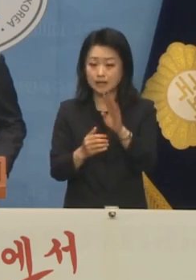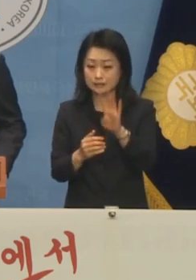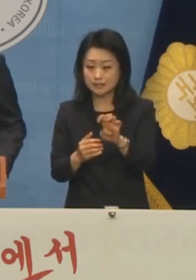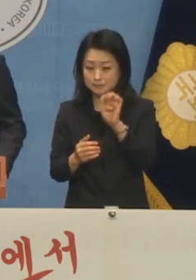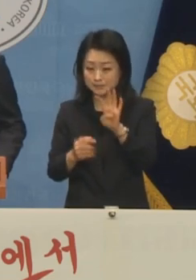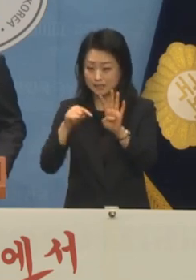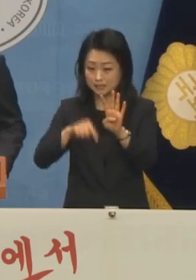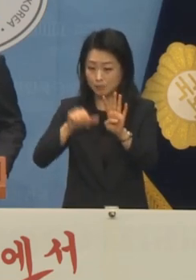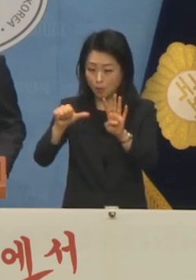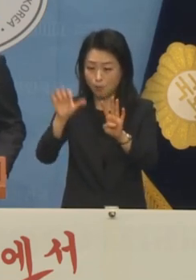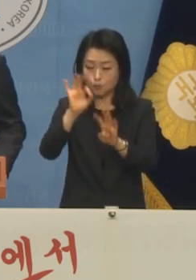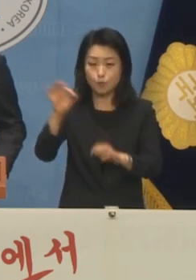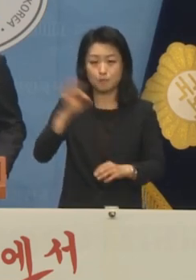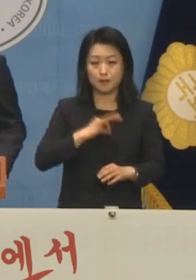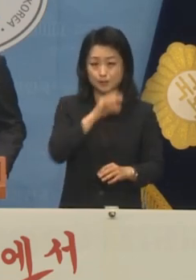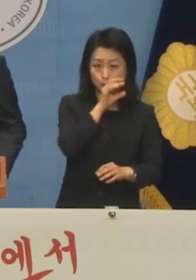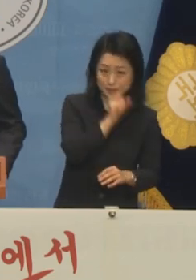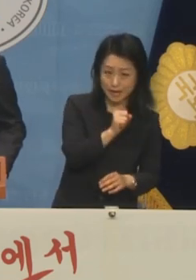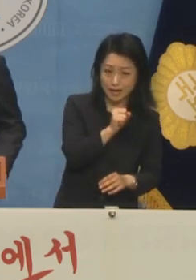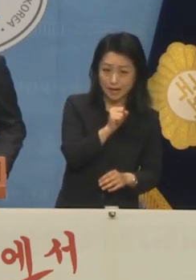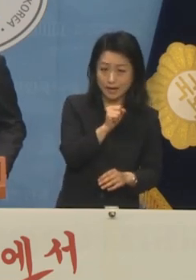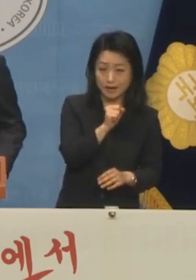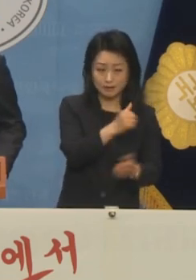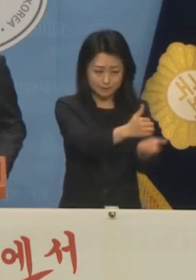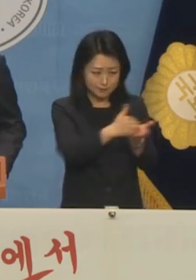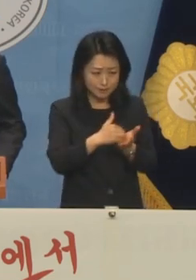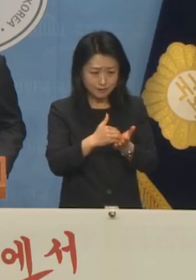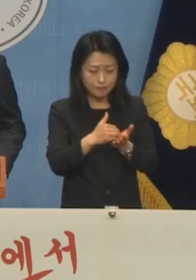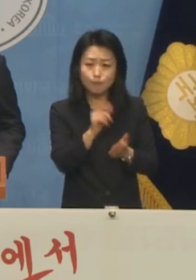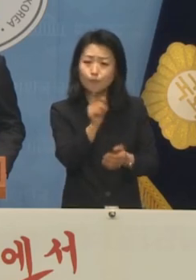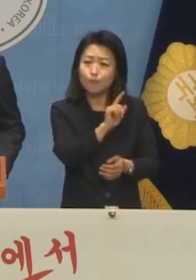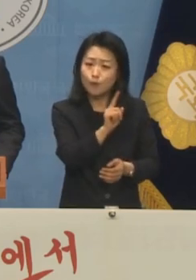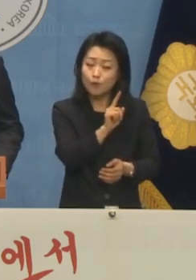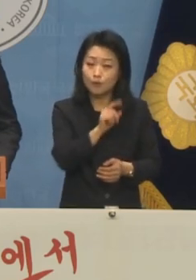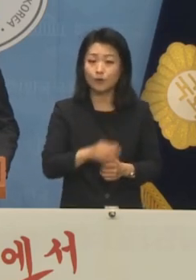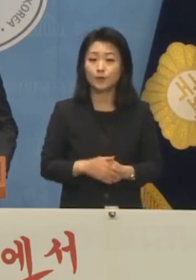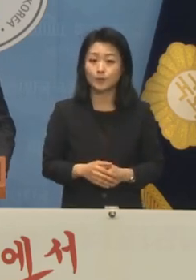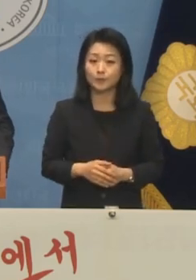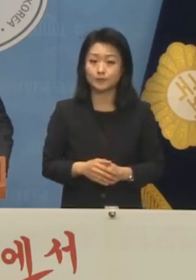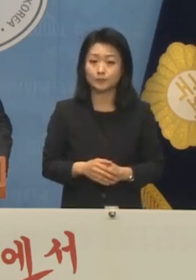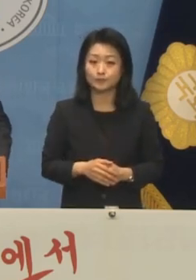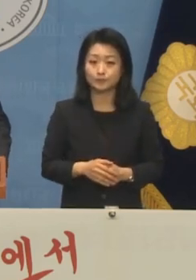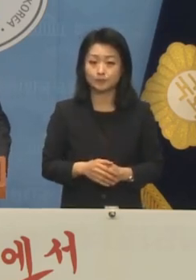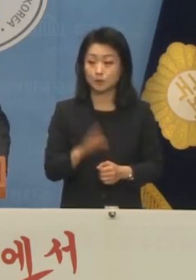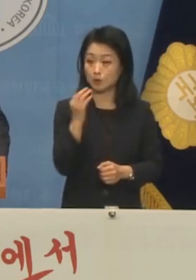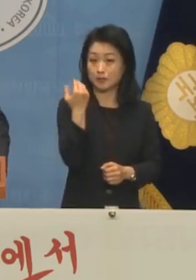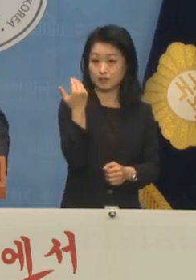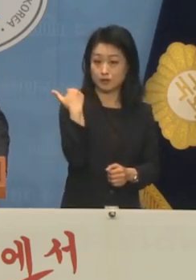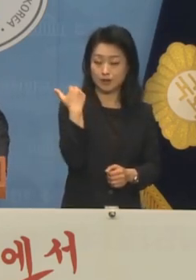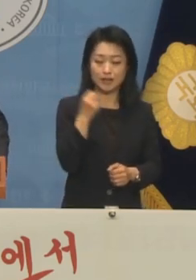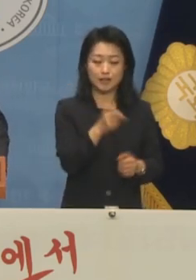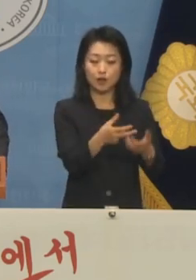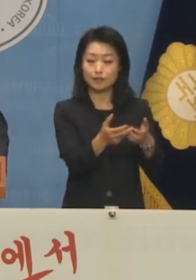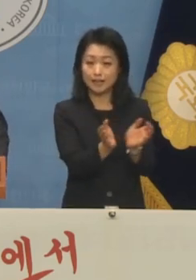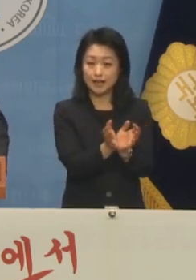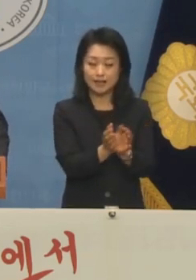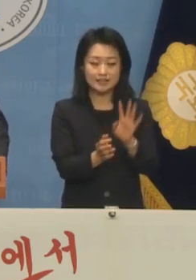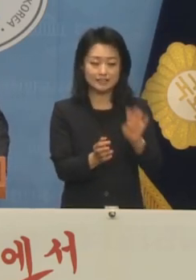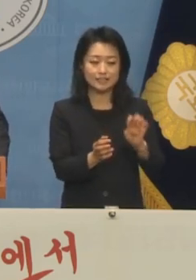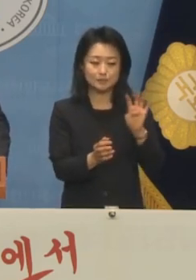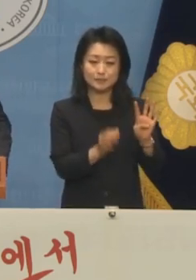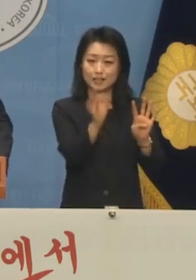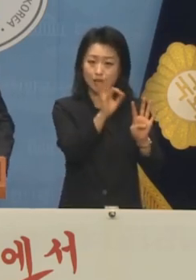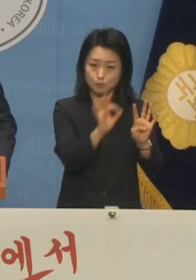44.5%가 좋겠다라는 주장의 근거는 첫째, 가장 최근에 여당이